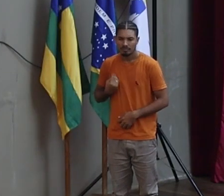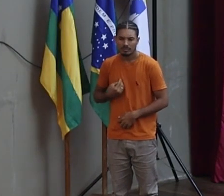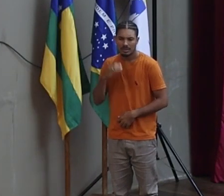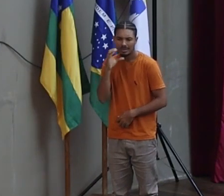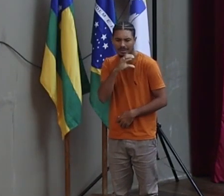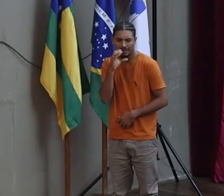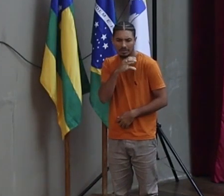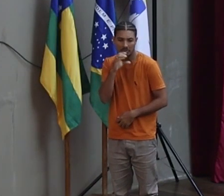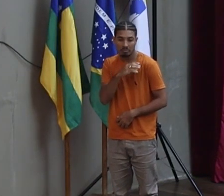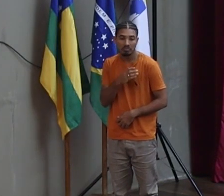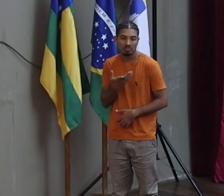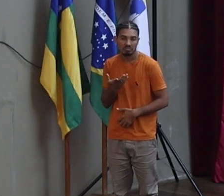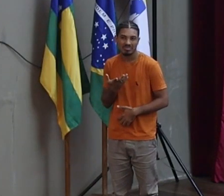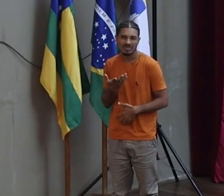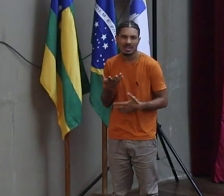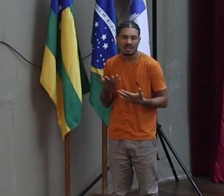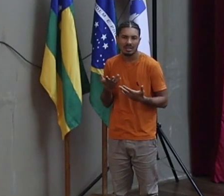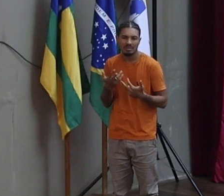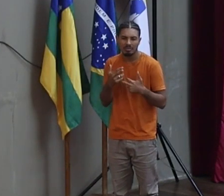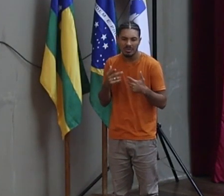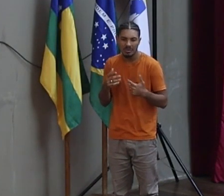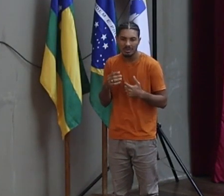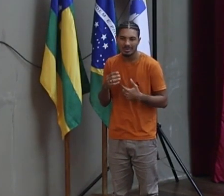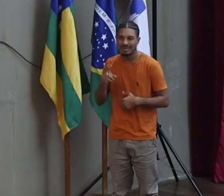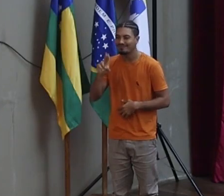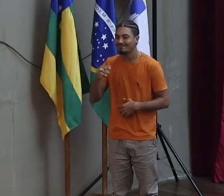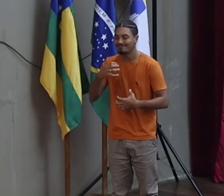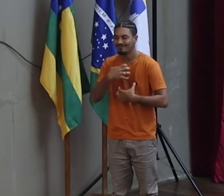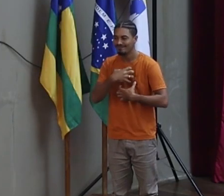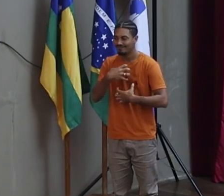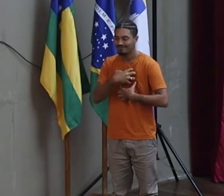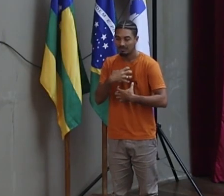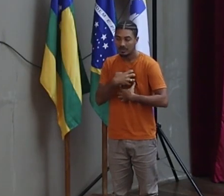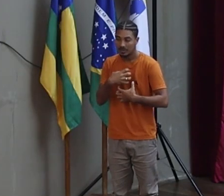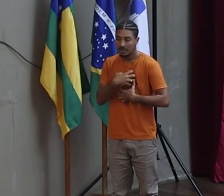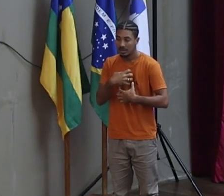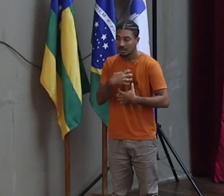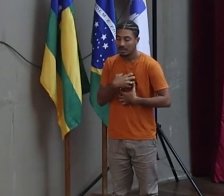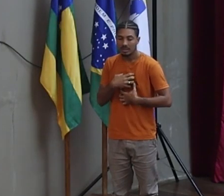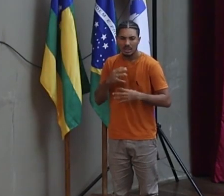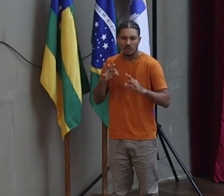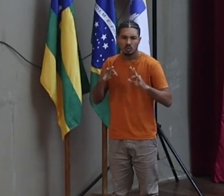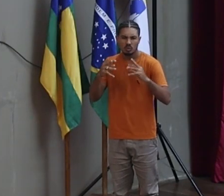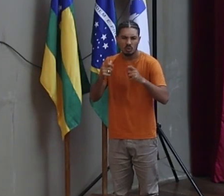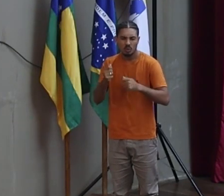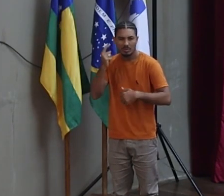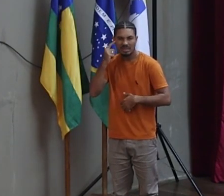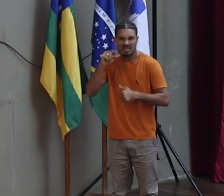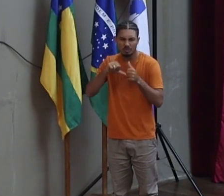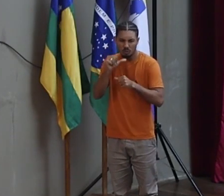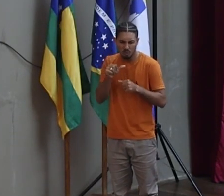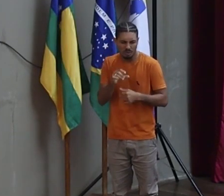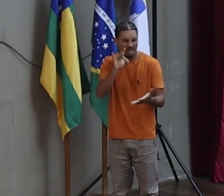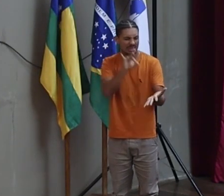aceleração, eu acho que é algo que a gente nunca sentiu, que tudo que você pensa em termos de mudou e vai ser desse